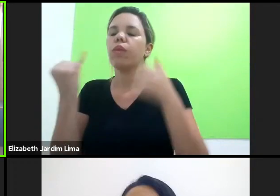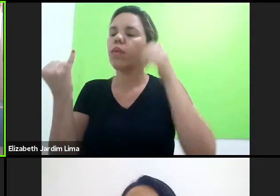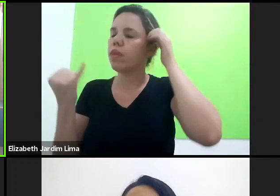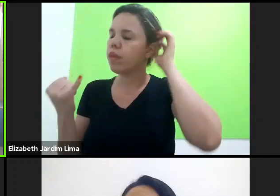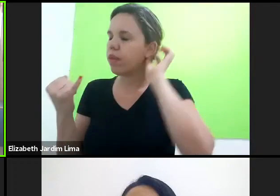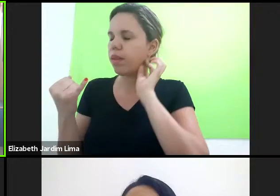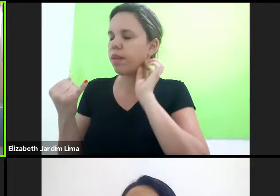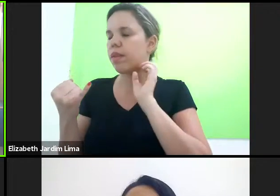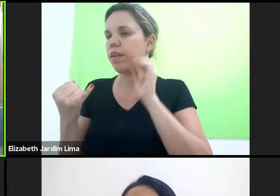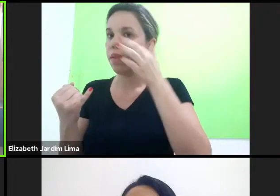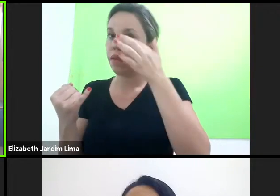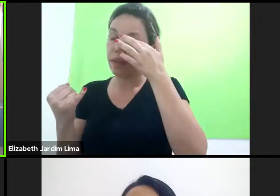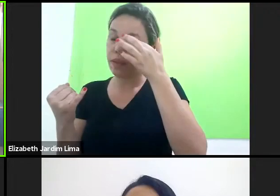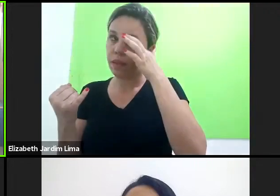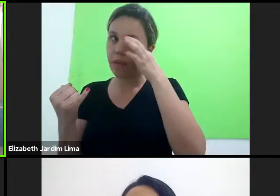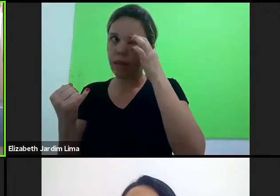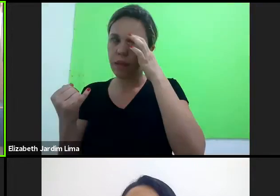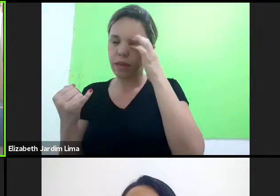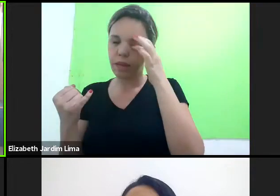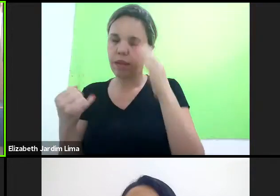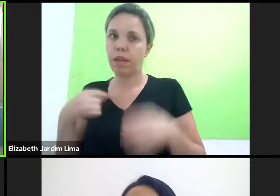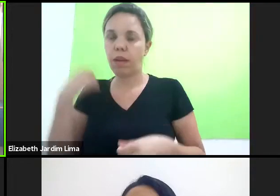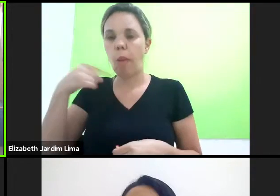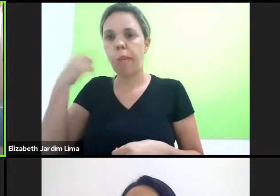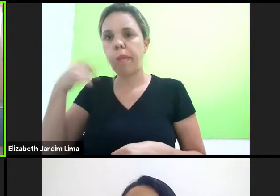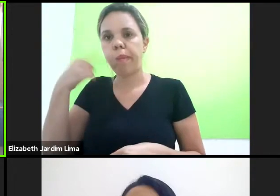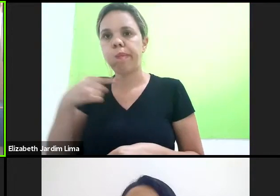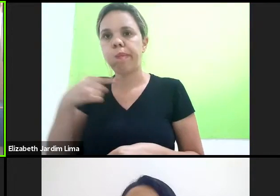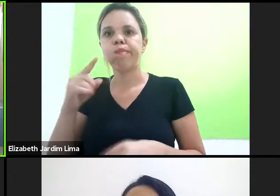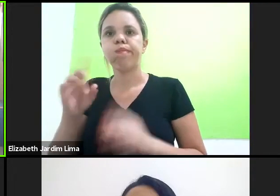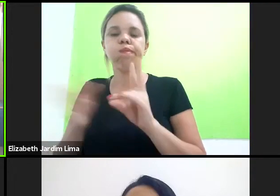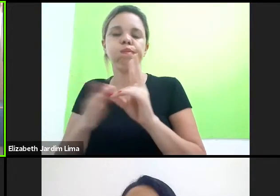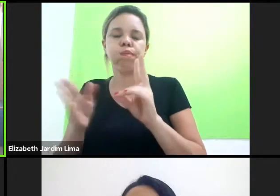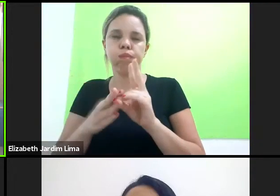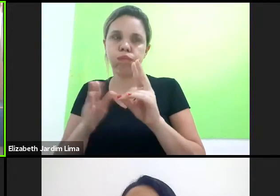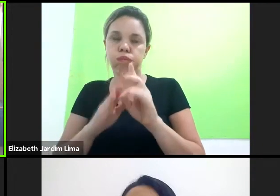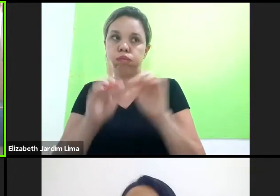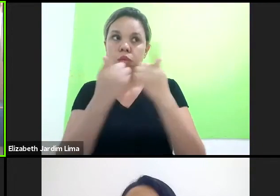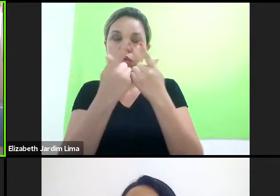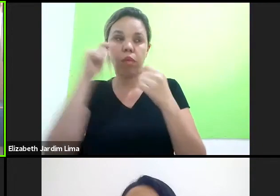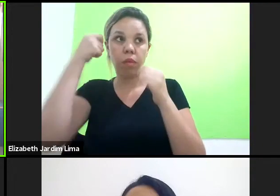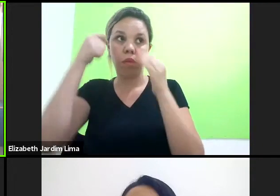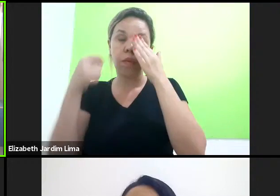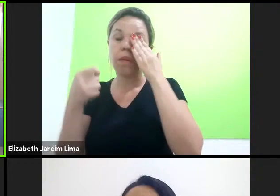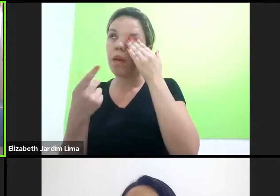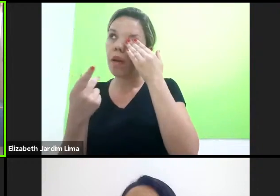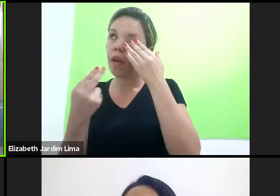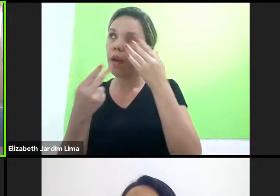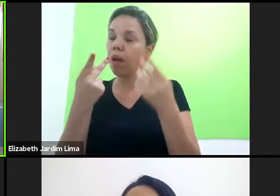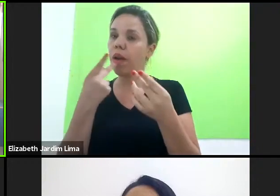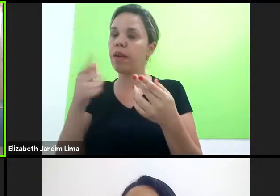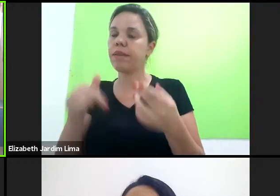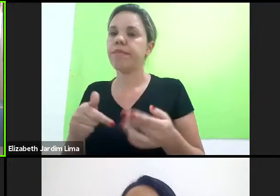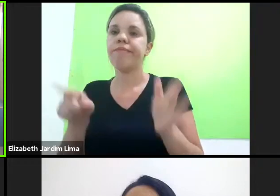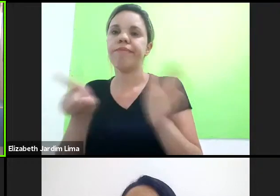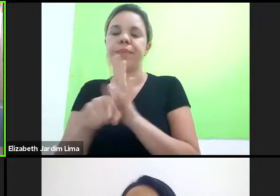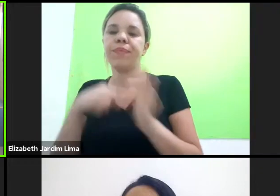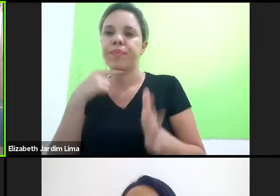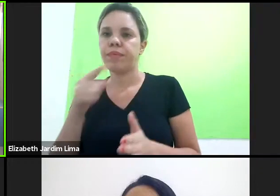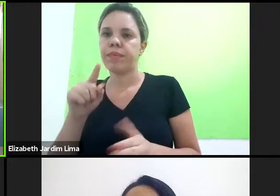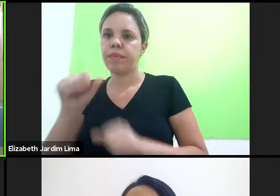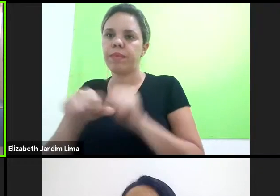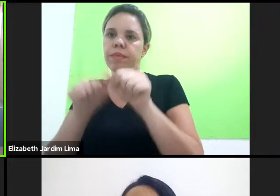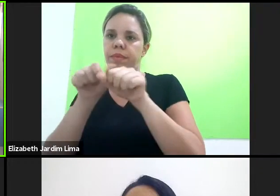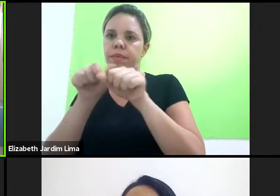de uma advocacia indígena e quilombola que fale sobre isso? E como eu falei para vocês, eu acho que essa é uma pergunta que precisa reverberar